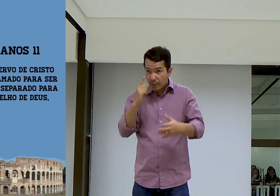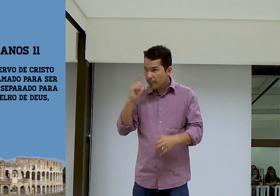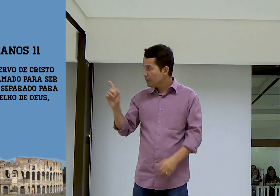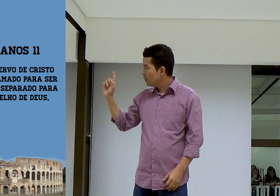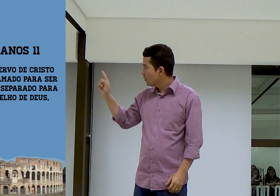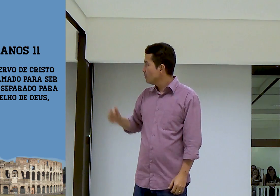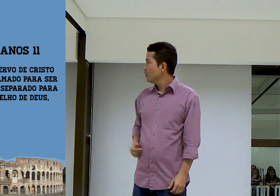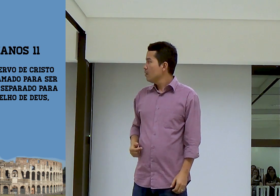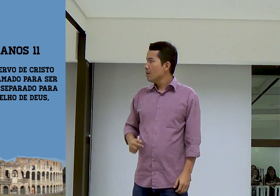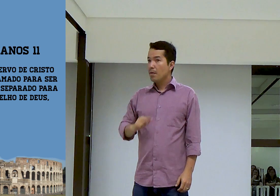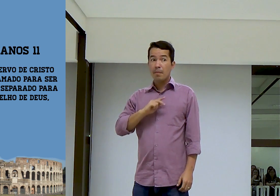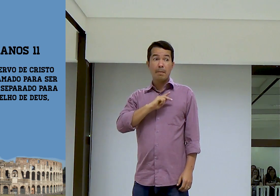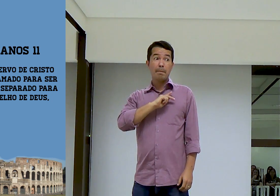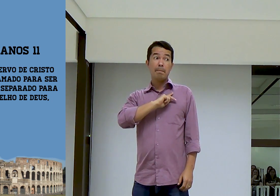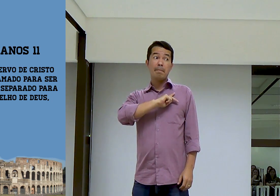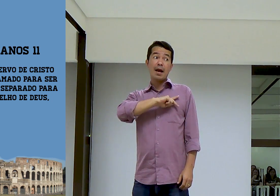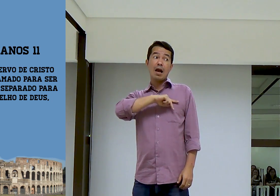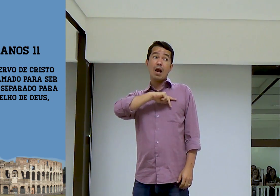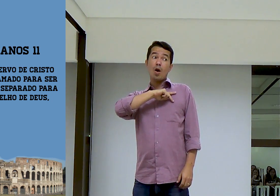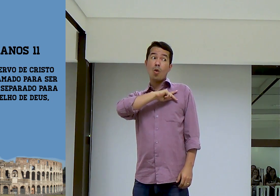em Romanos, capítulo 1, versículo 1,